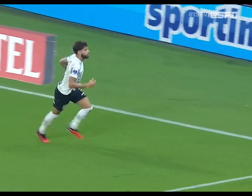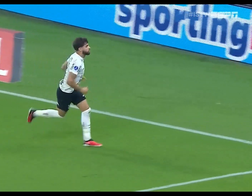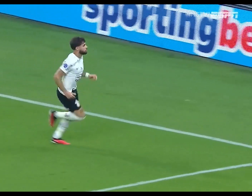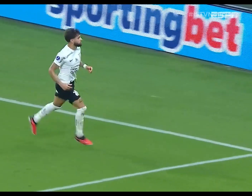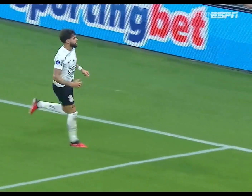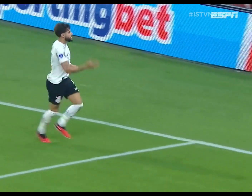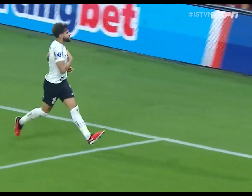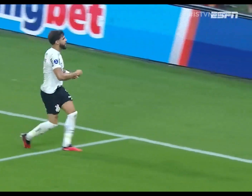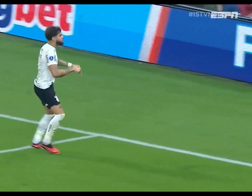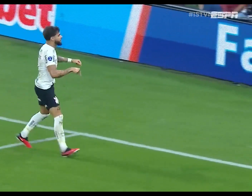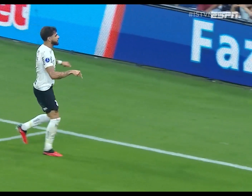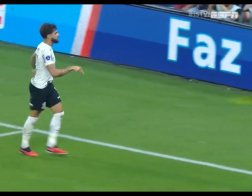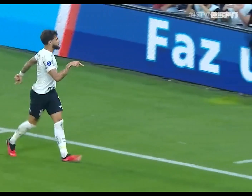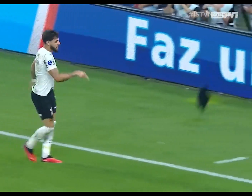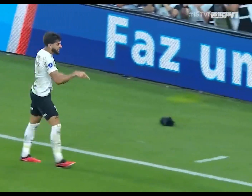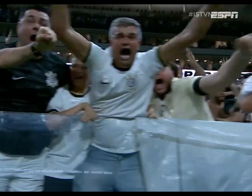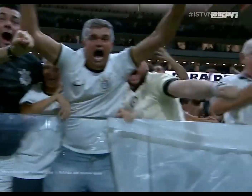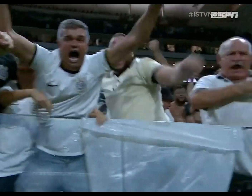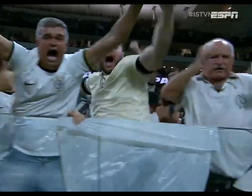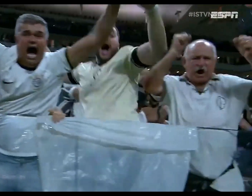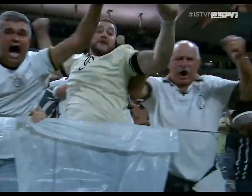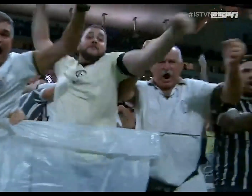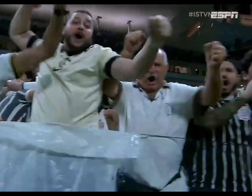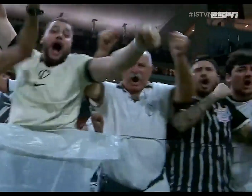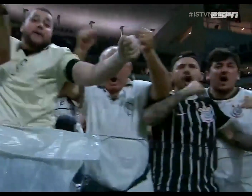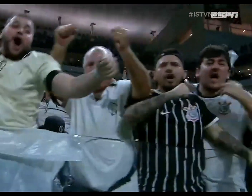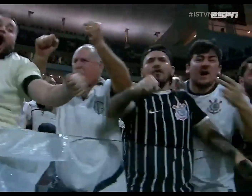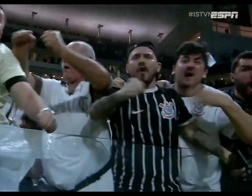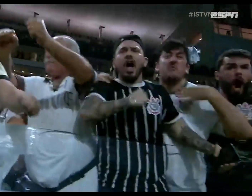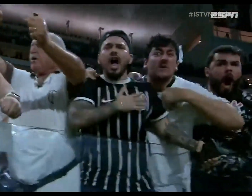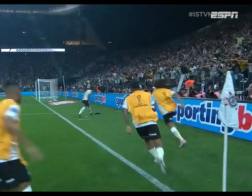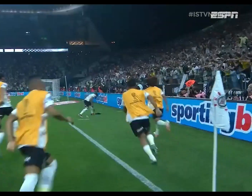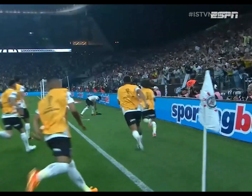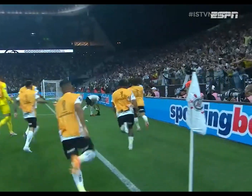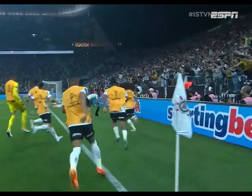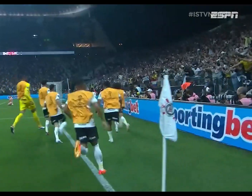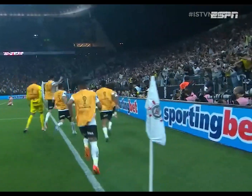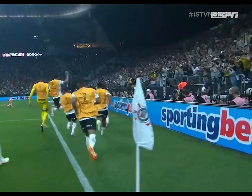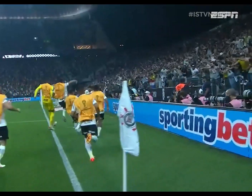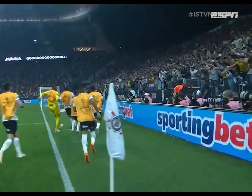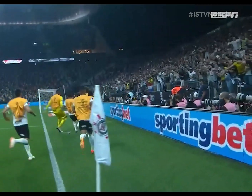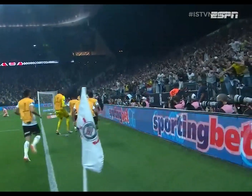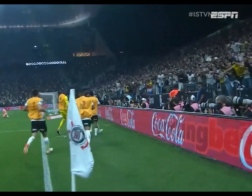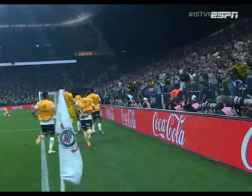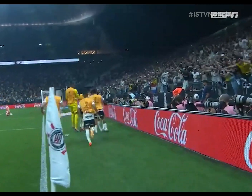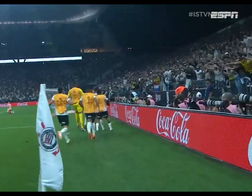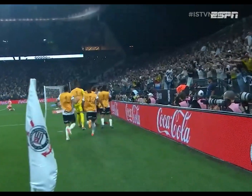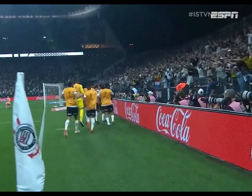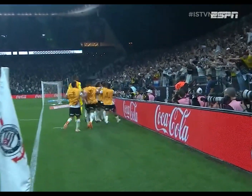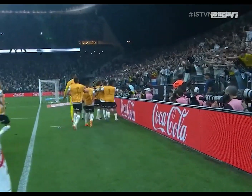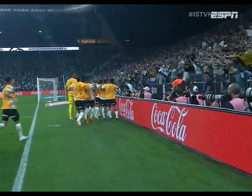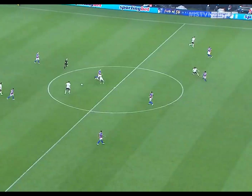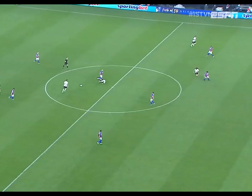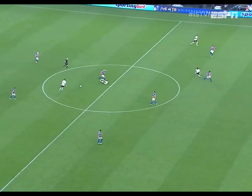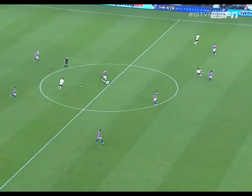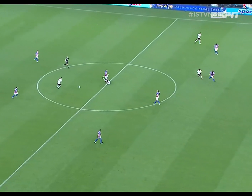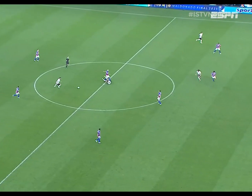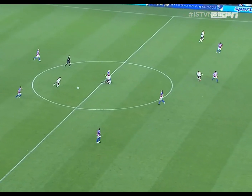Renato Augusto, que achou um passe magistral para municiar Yuri Alberto, que concluiu e empatou a partida para o